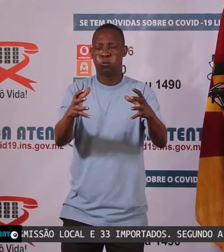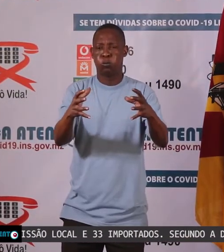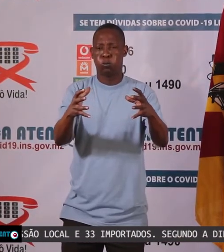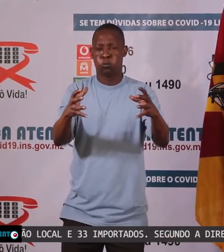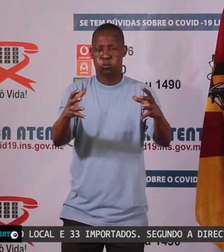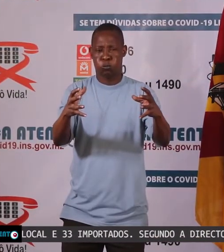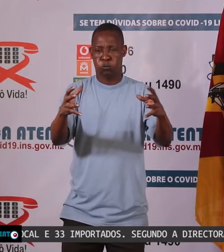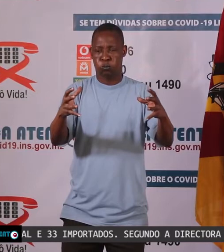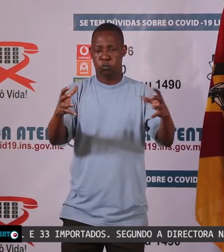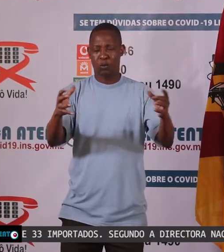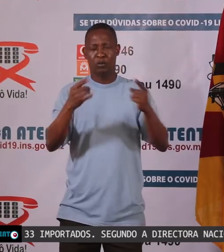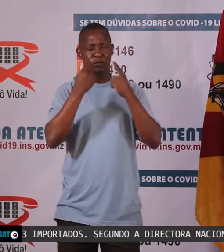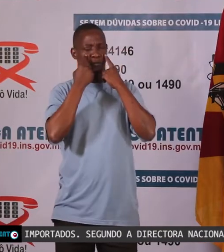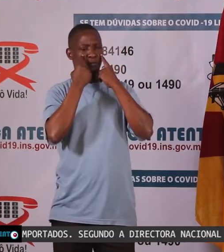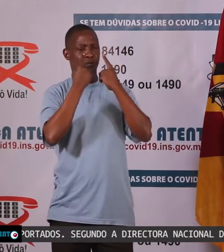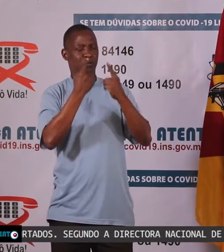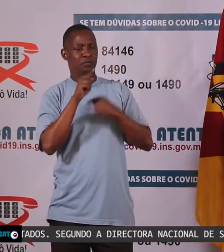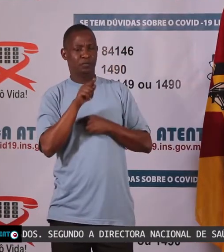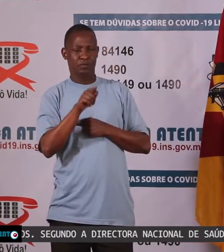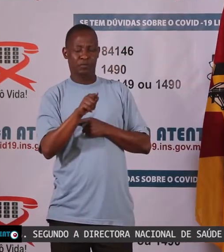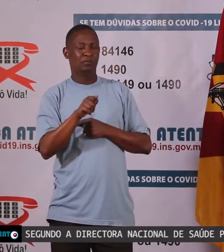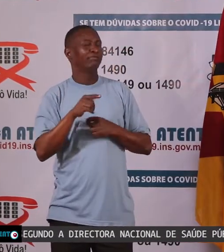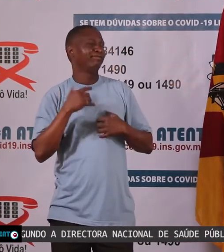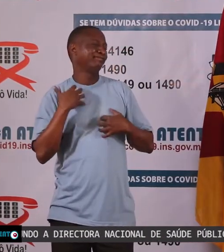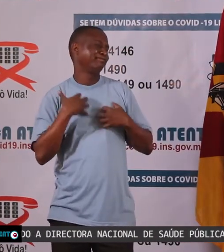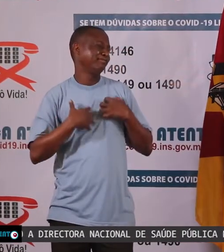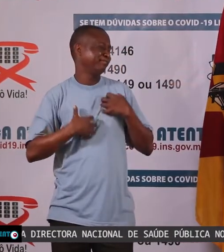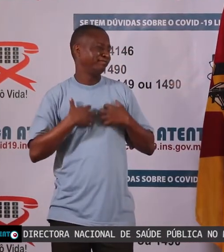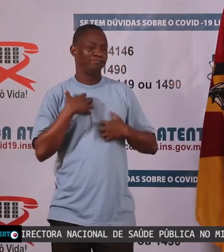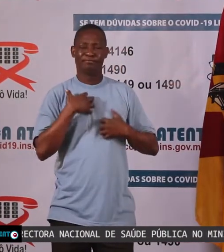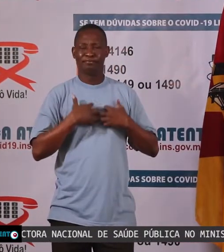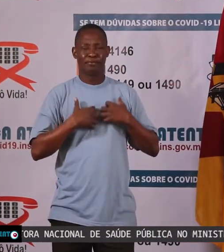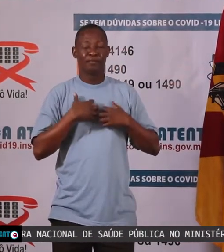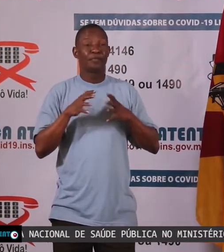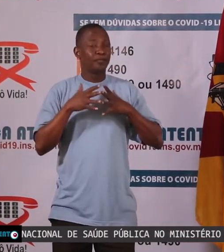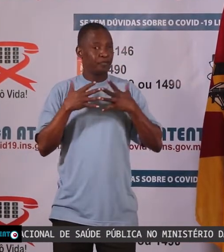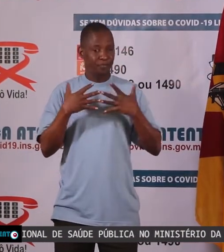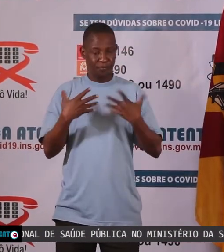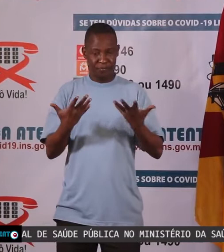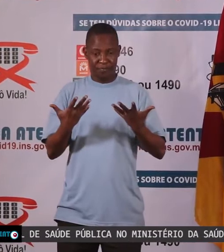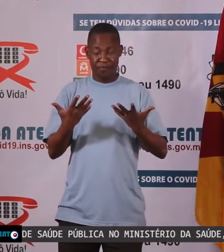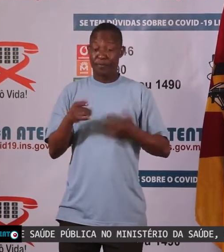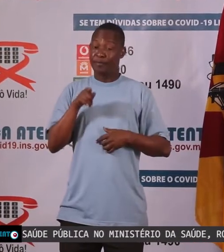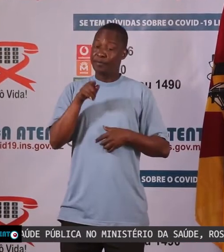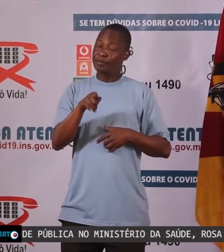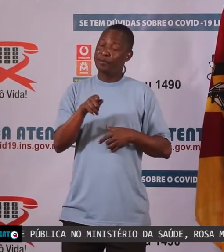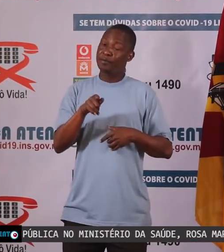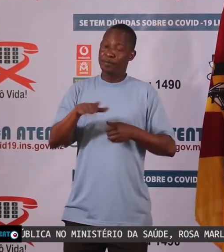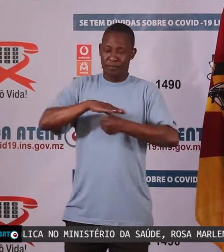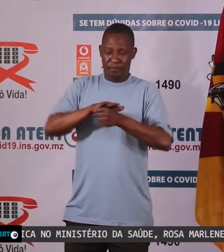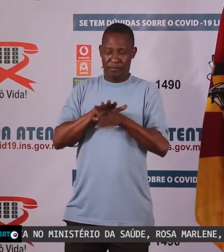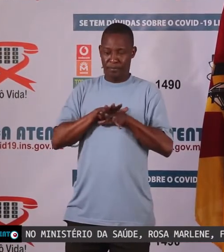cidade. Notamos com preocupação que a epidemia de Covid-19 em Nampula está